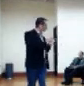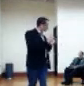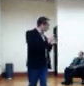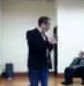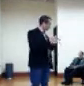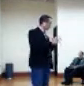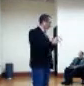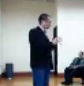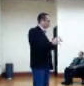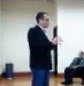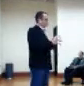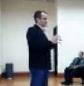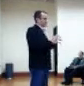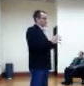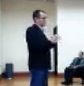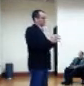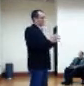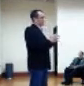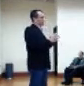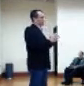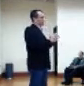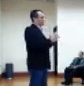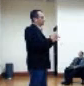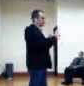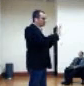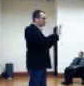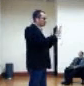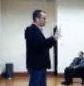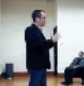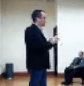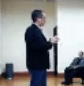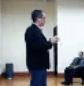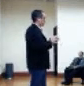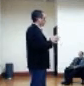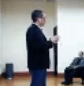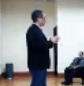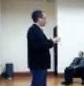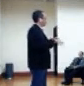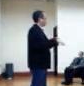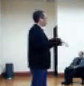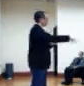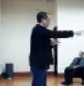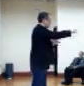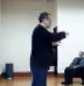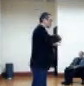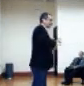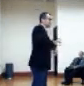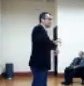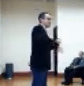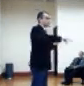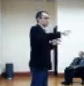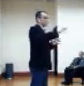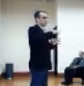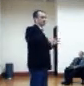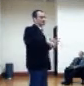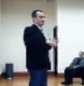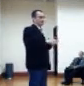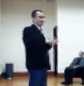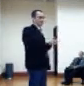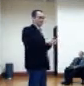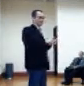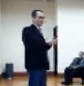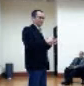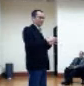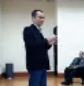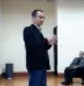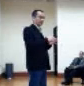son las palabras que usas con más inmediatez, ¿ya? Y entonces esto se filtró a 1.137 señas,